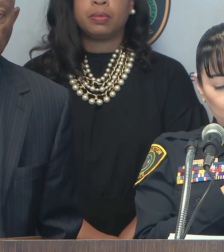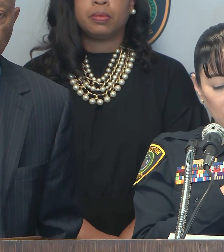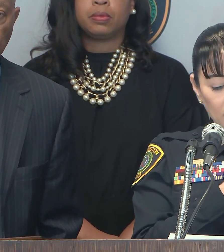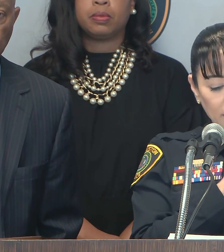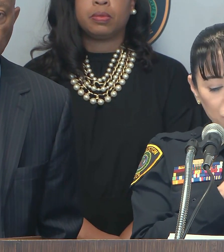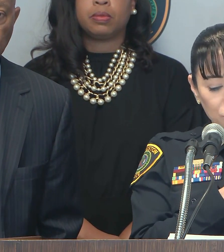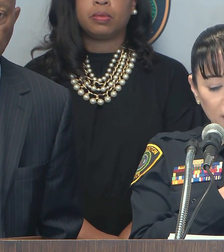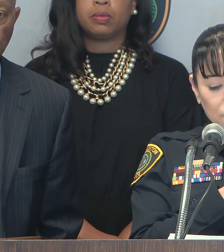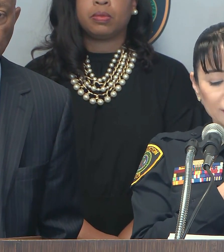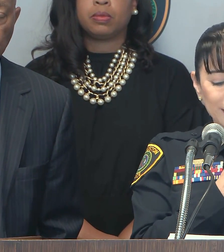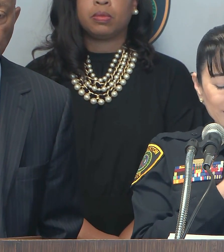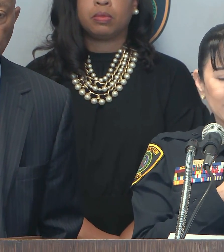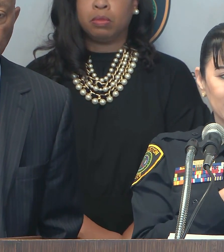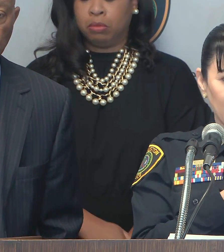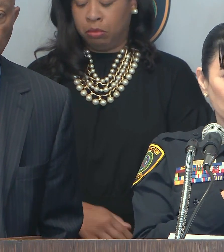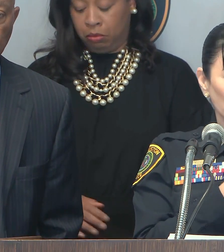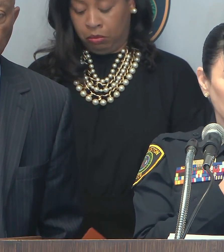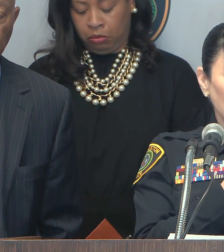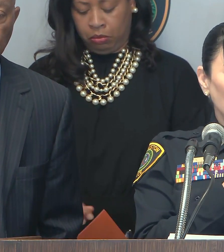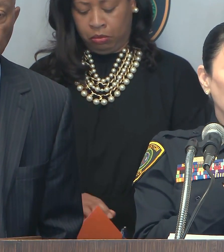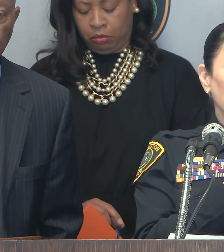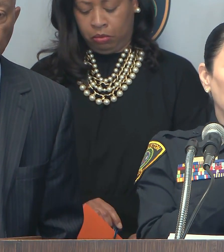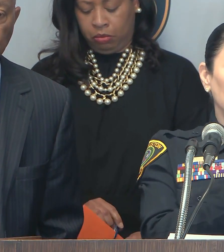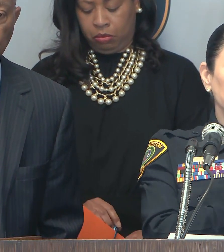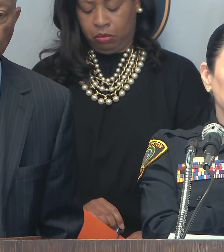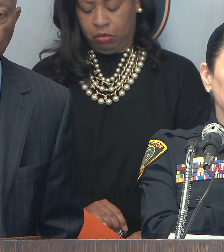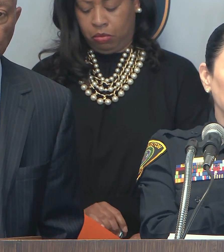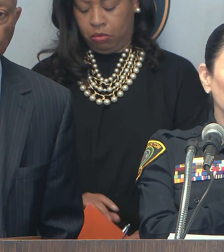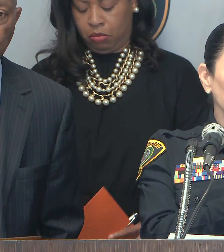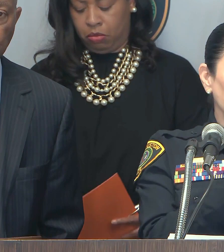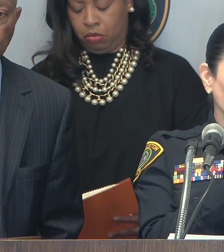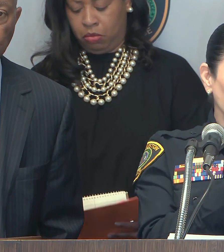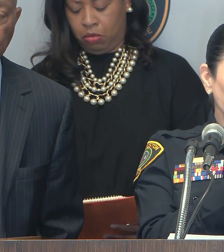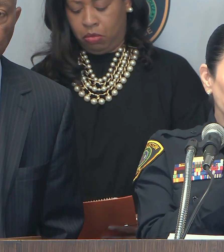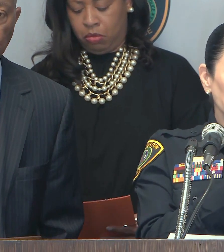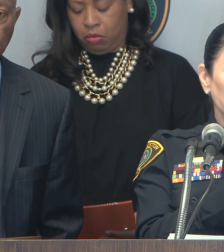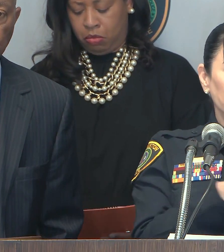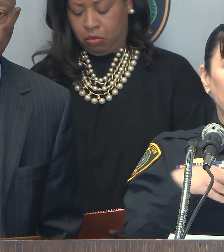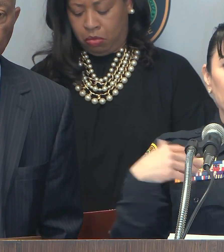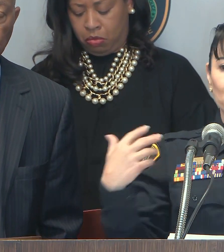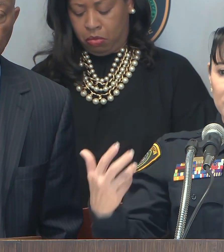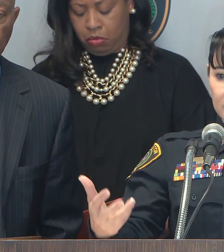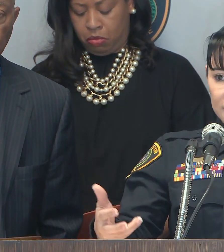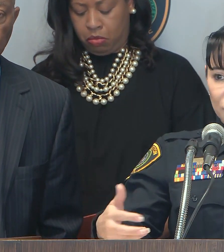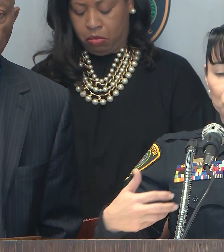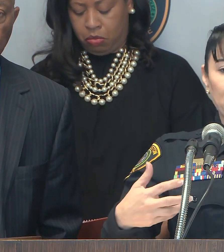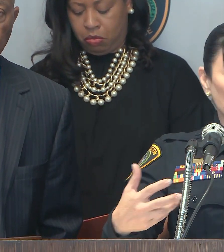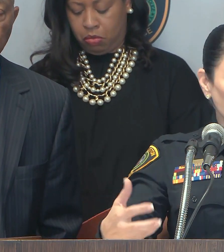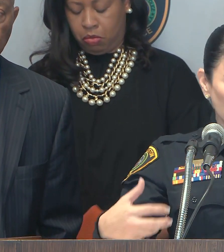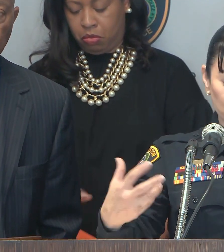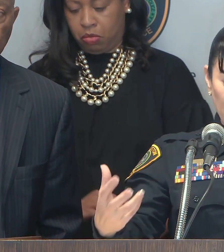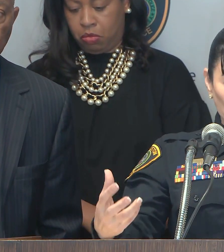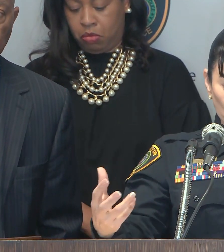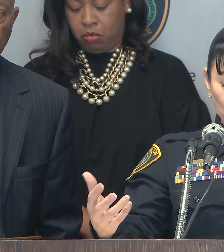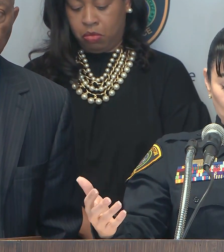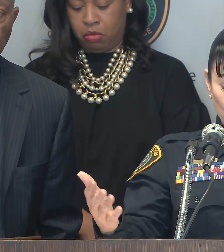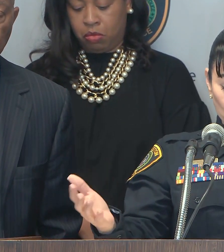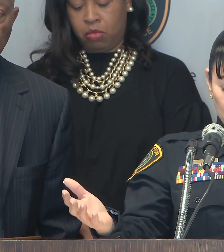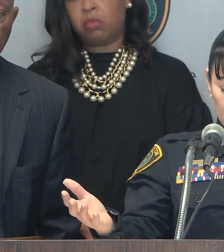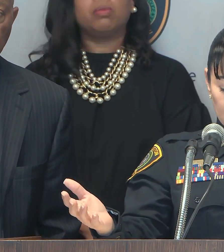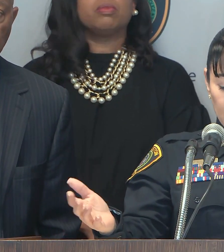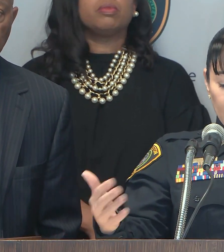esos armas están usando para los asesinatos, para los robos, para